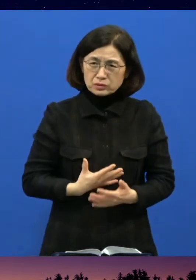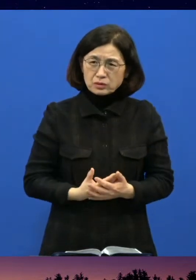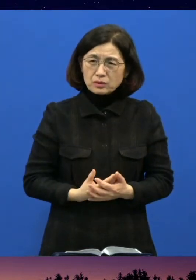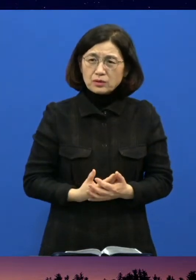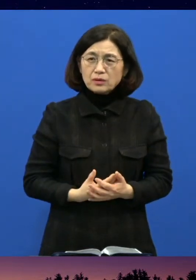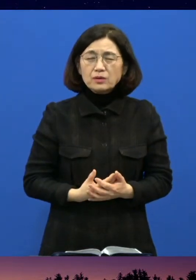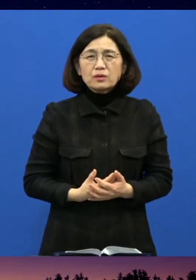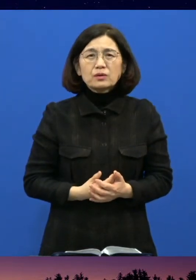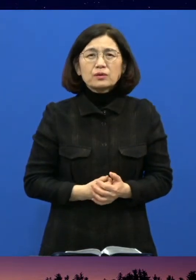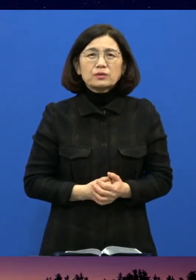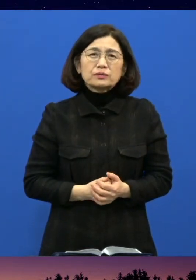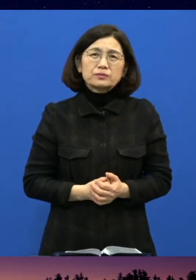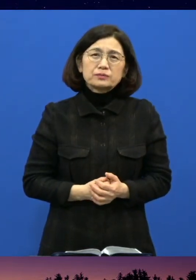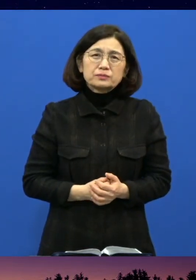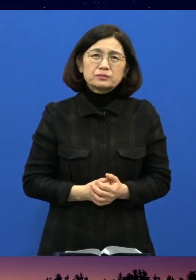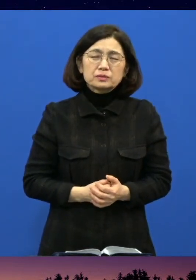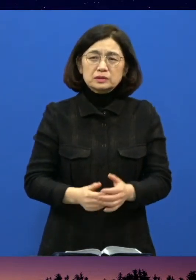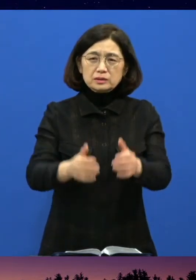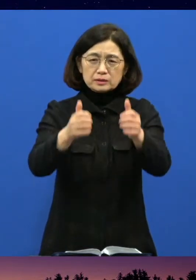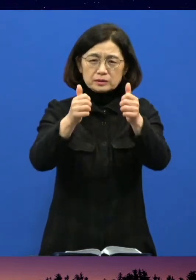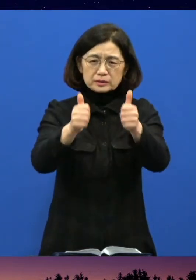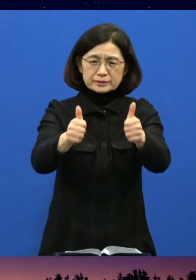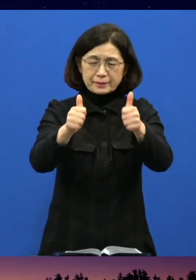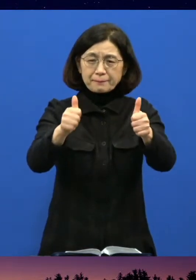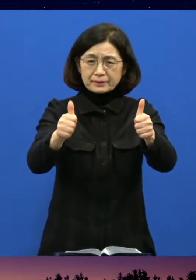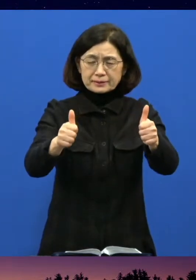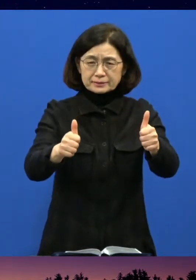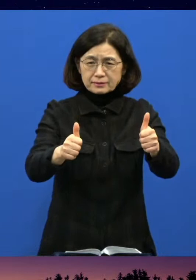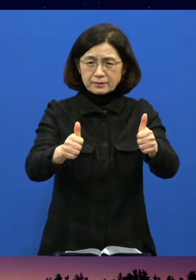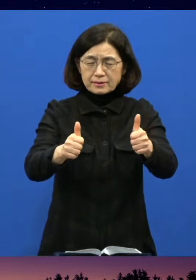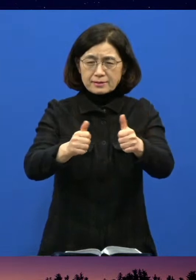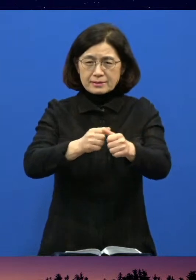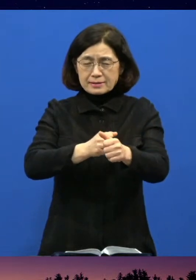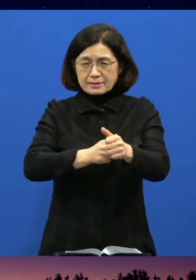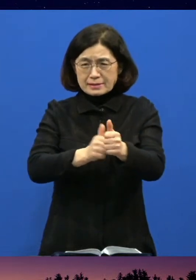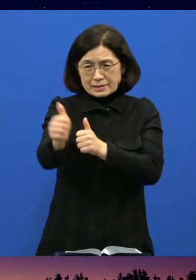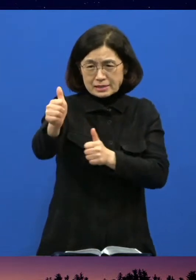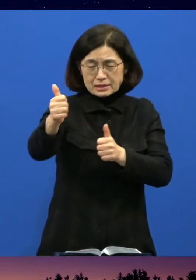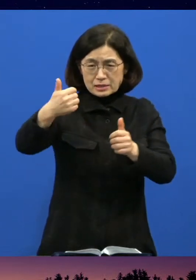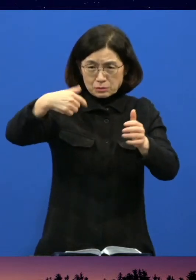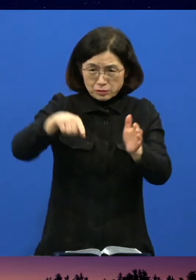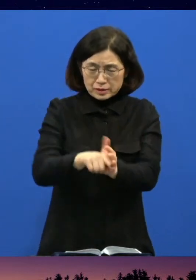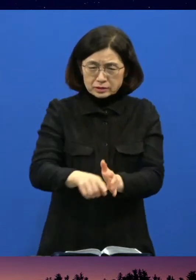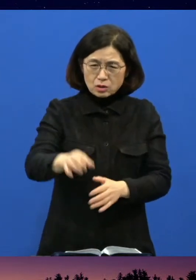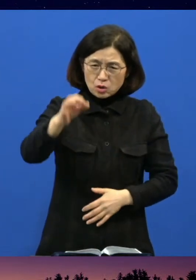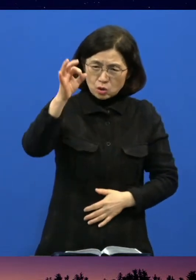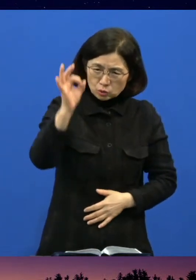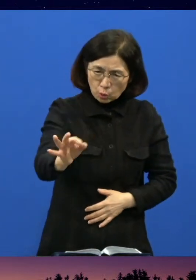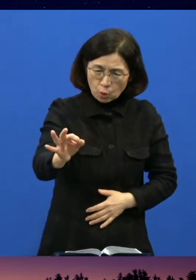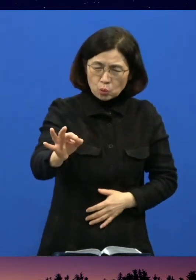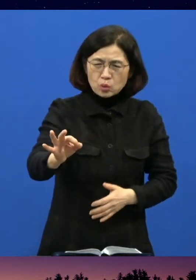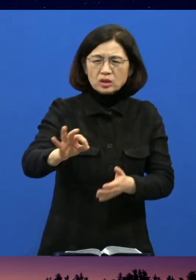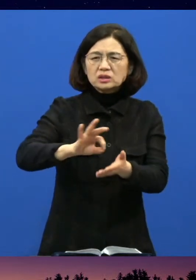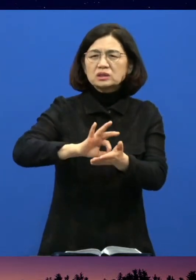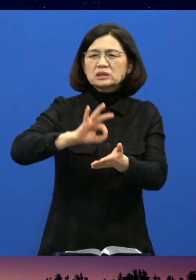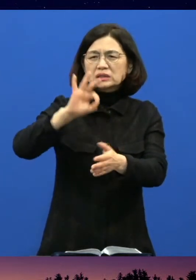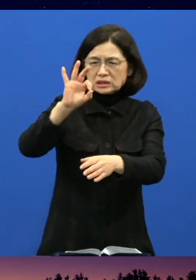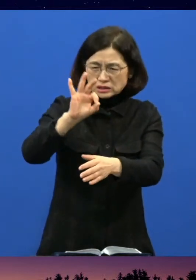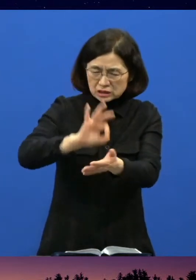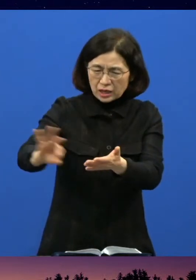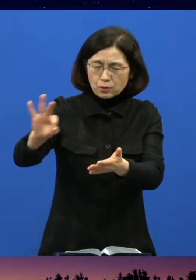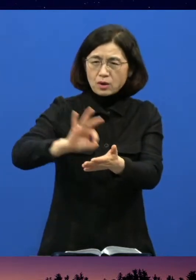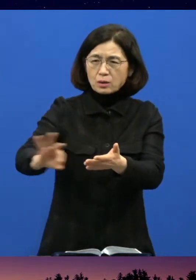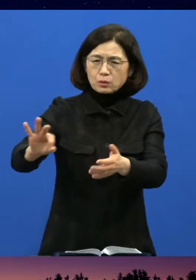이제 승소하기 위해서 이제 싸움을 해야 되는데 돈과 시간과 많은 것을 이제 투자하게